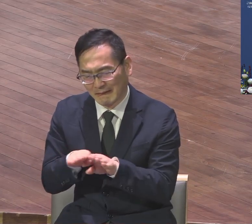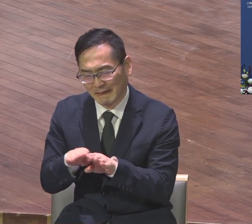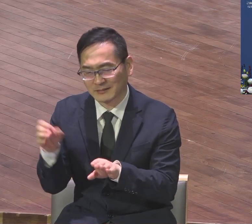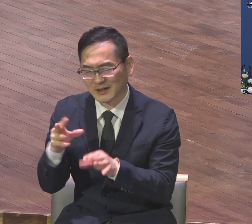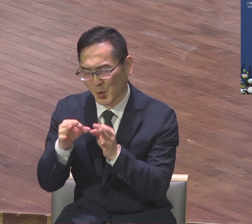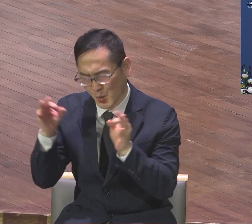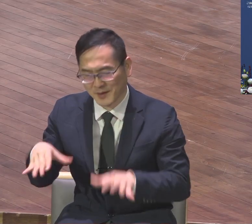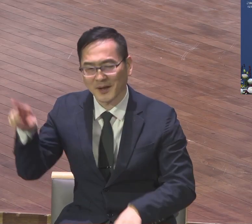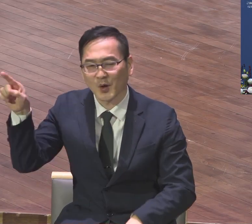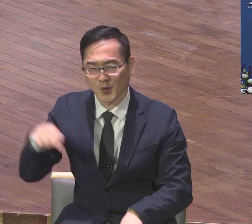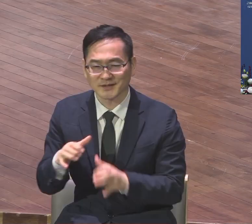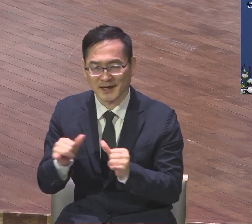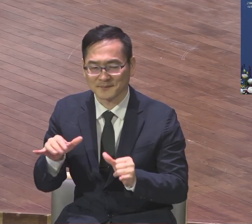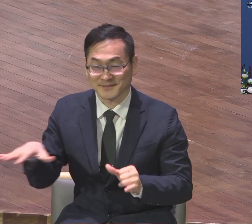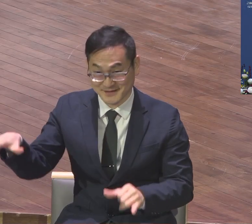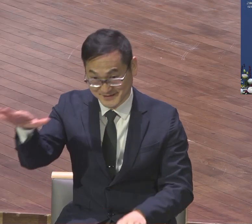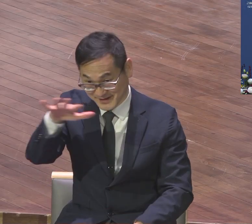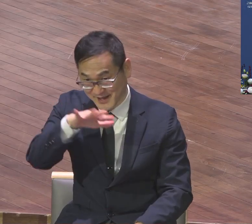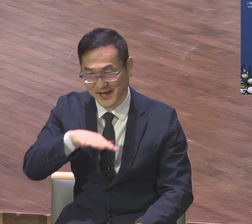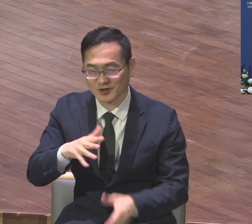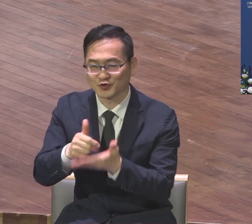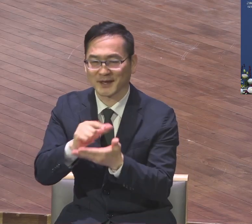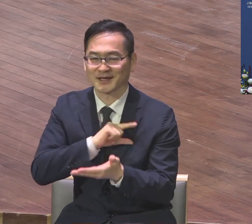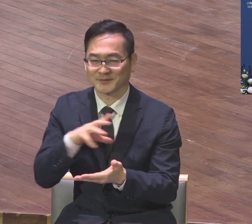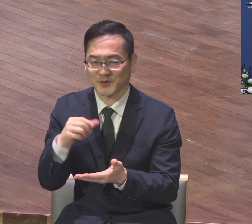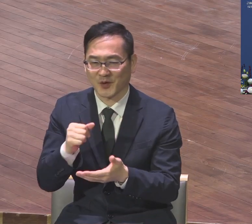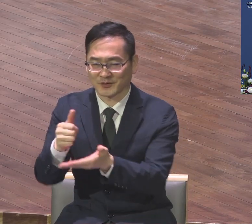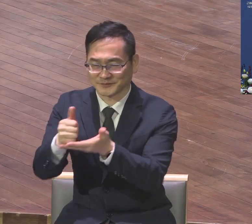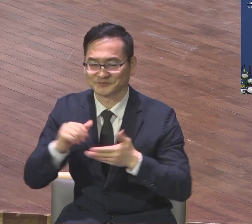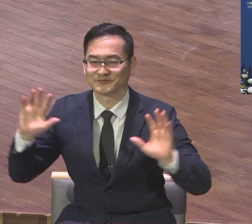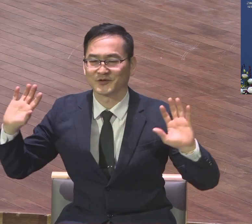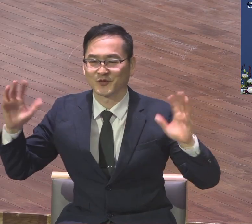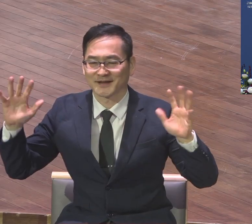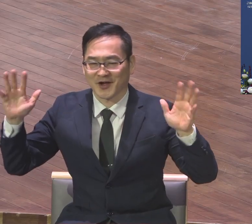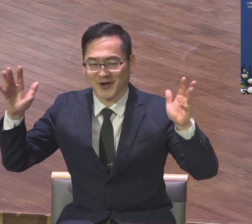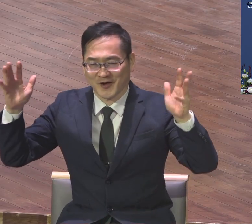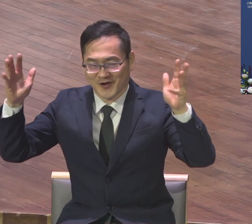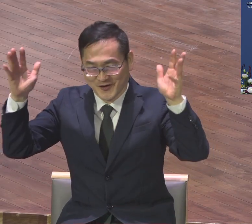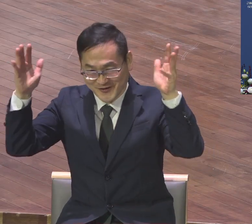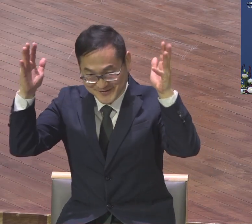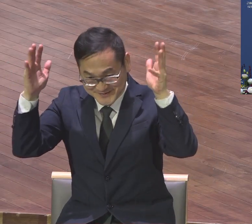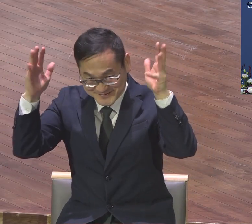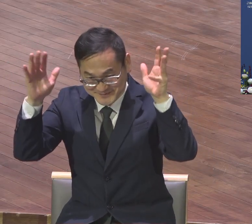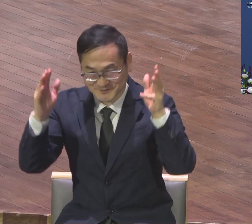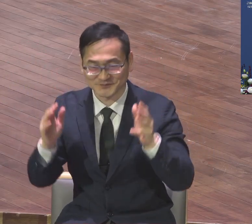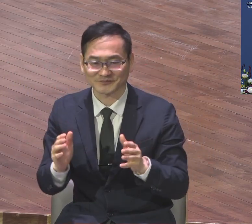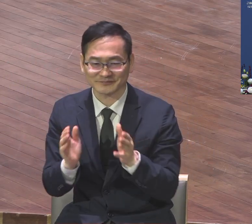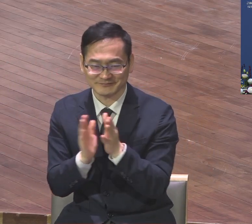오신 분들 모두 다 주님의 이름으로 환영하고 축복합니다.